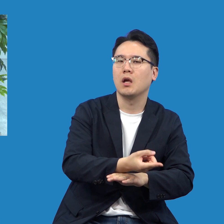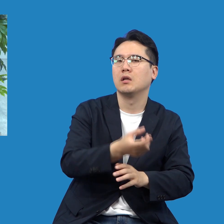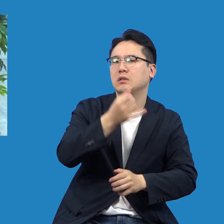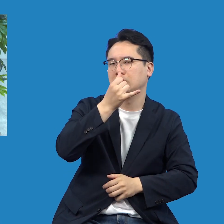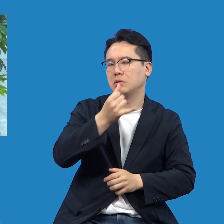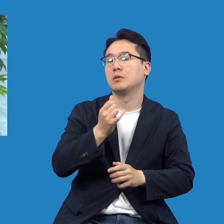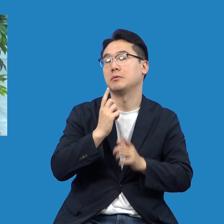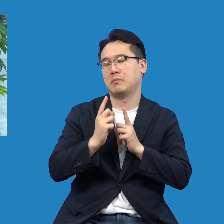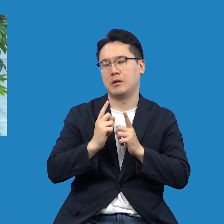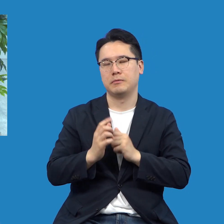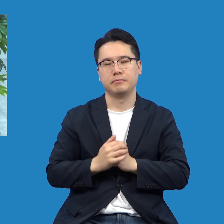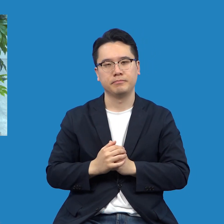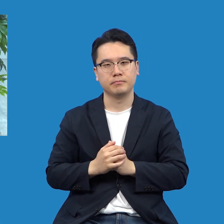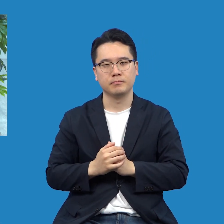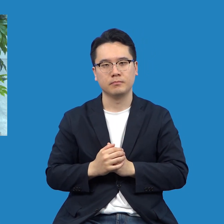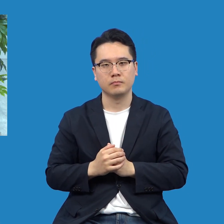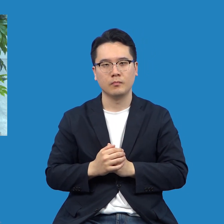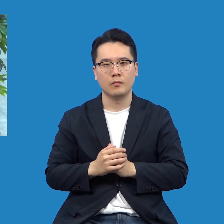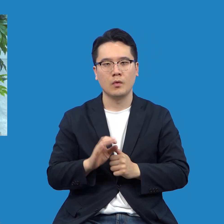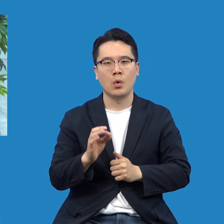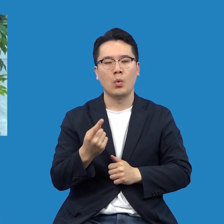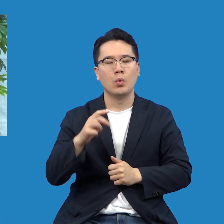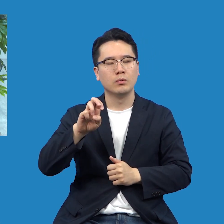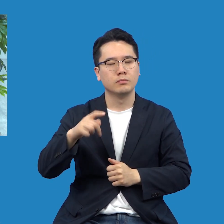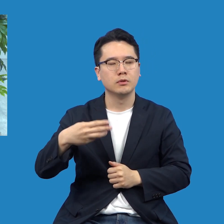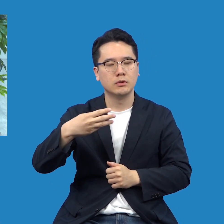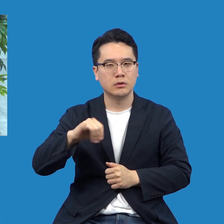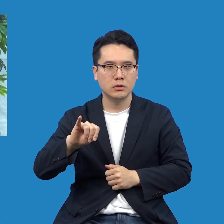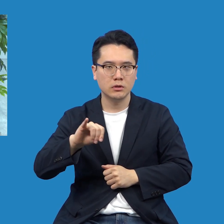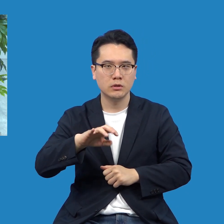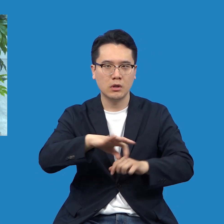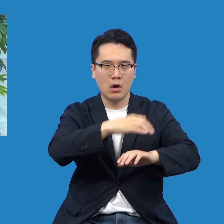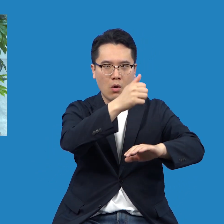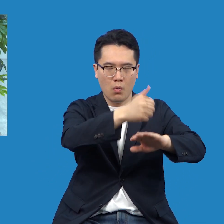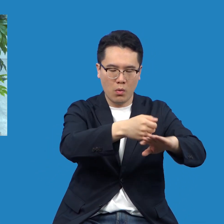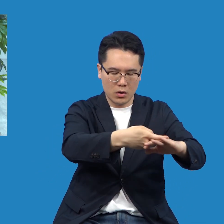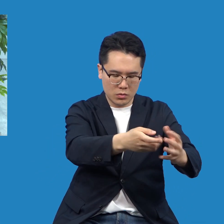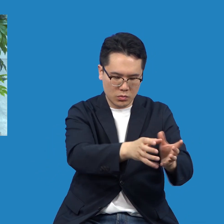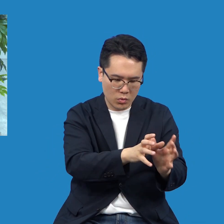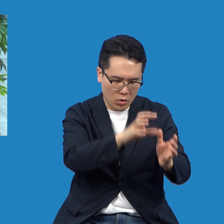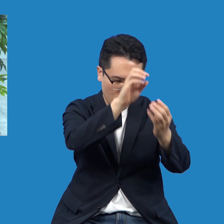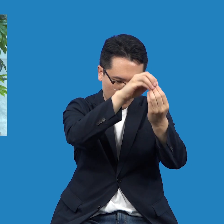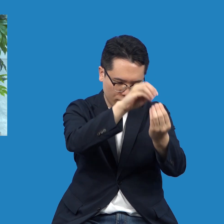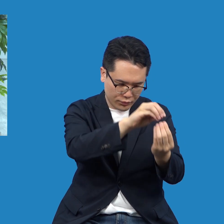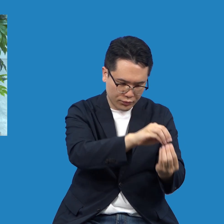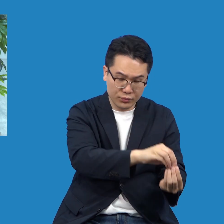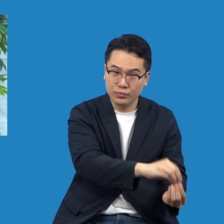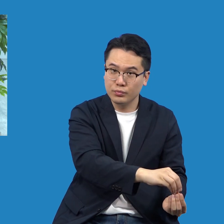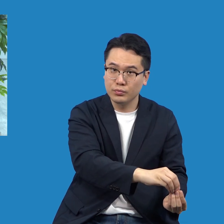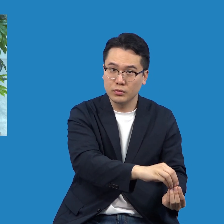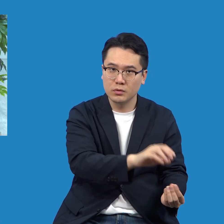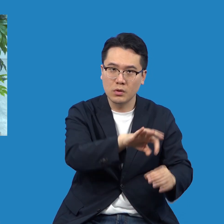오므리 왕조였으니까 그 오므리 왕조의 후손에게 세습이 됐지만